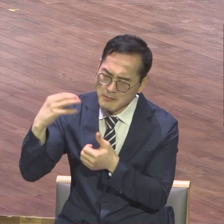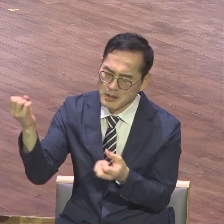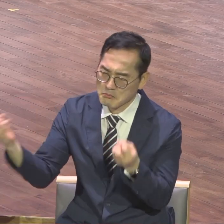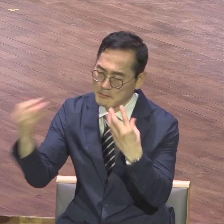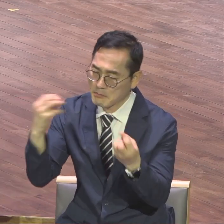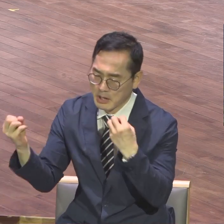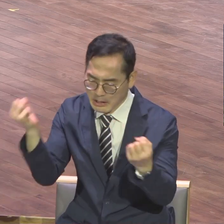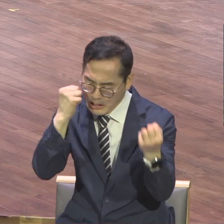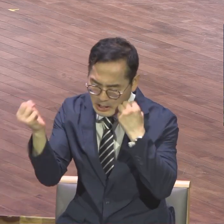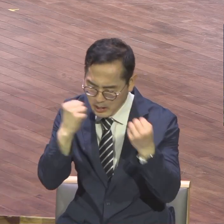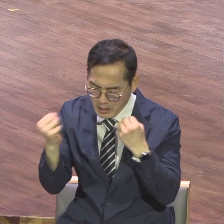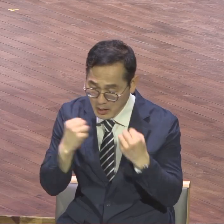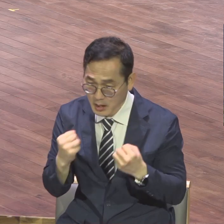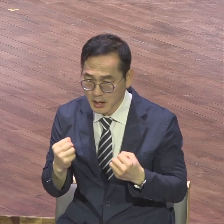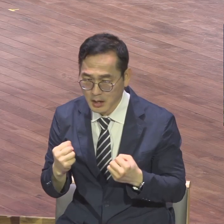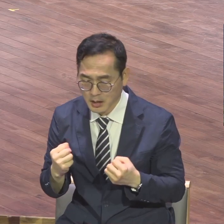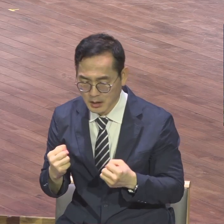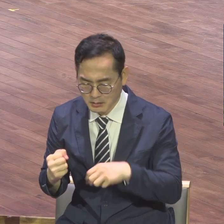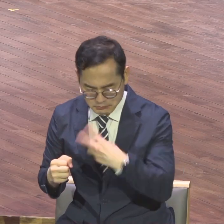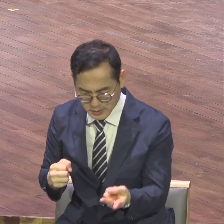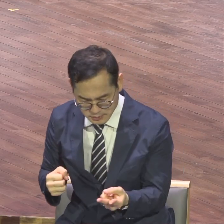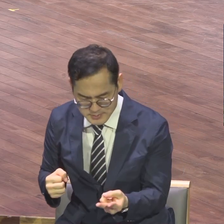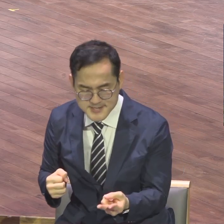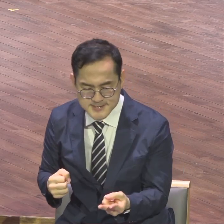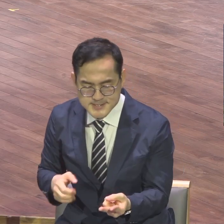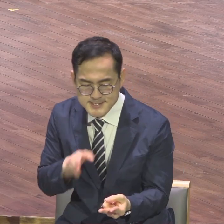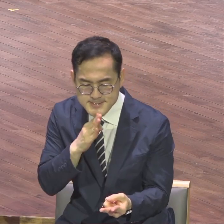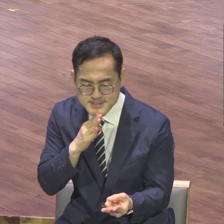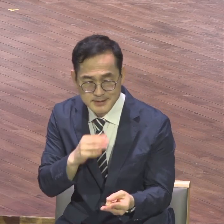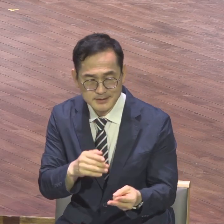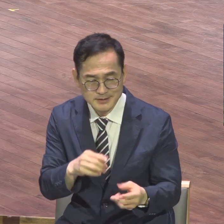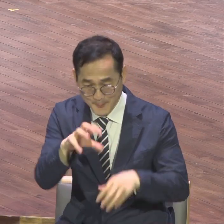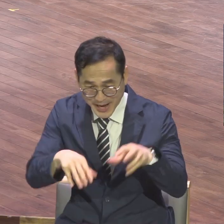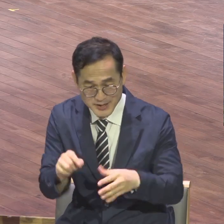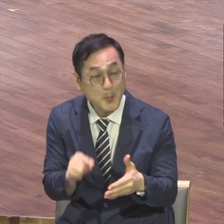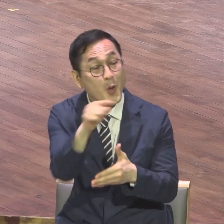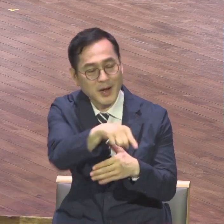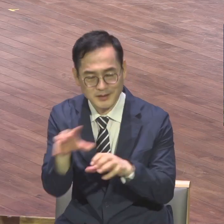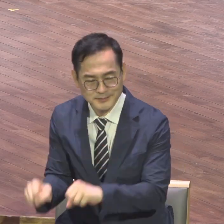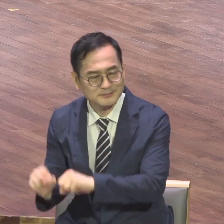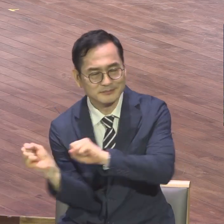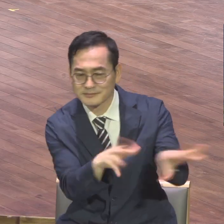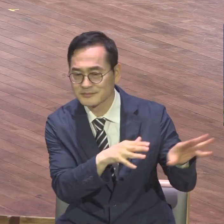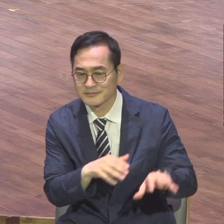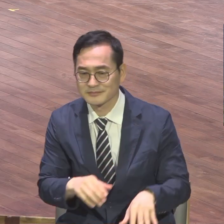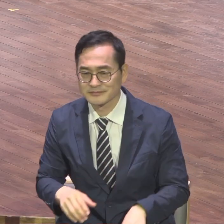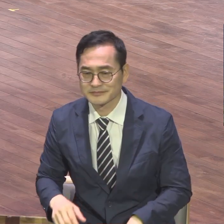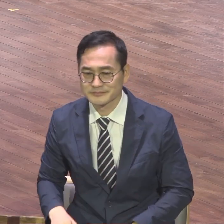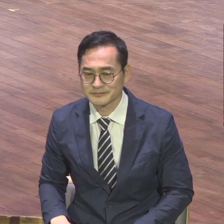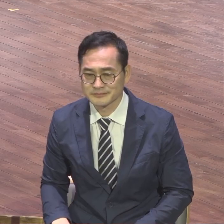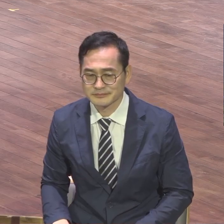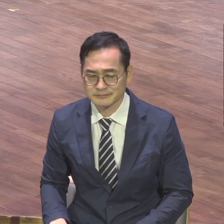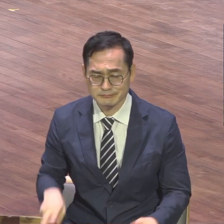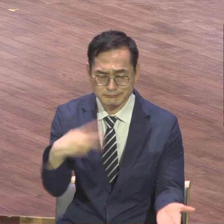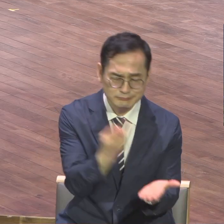바울이 이 사람들이 보니까 죽었거든. 죽은 줄 알고 성 밖에 던져버렸어요. 근데 사실은 죽은 게 아니고